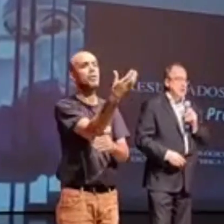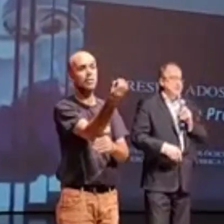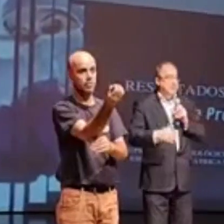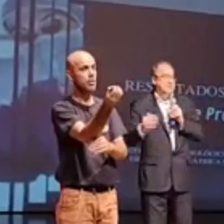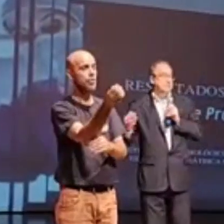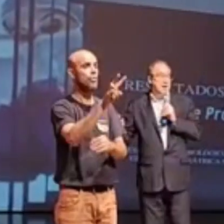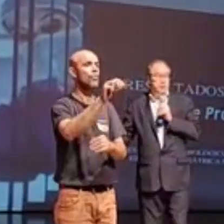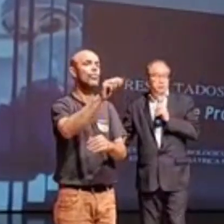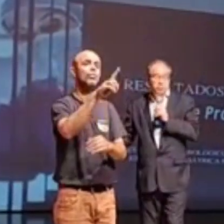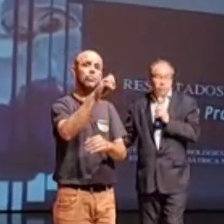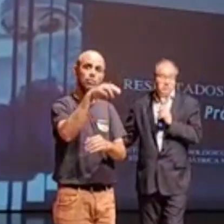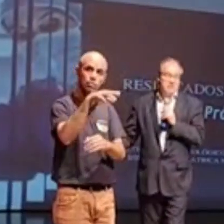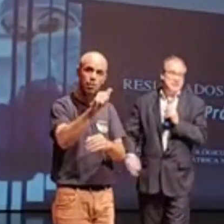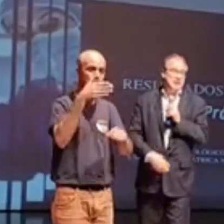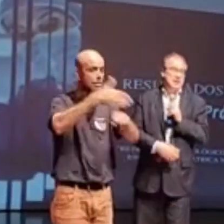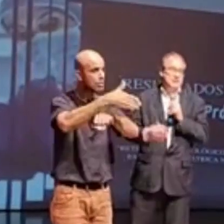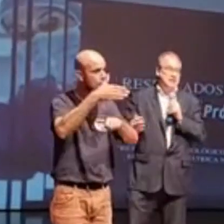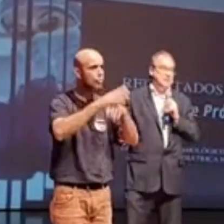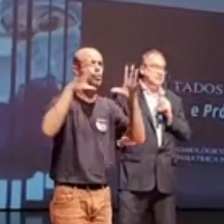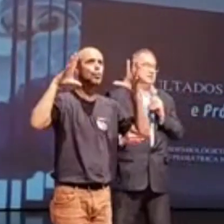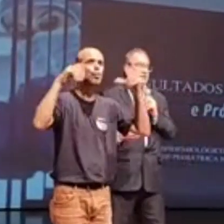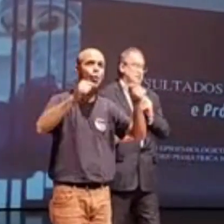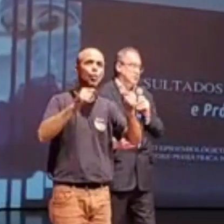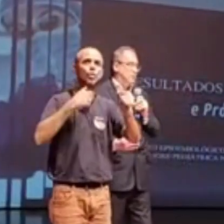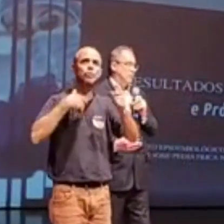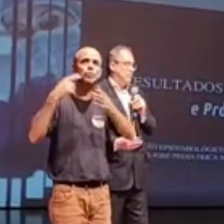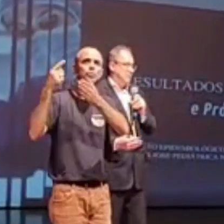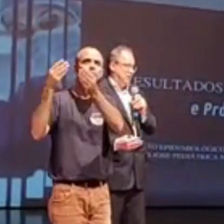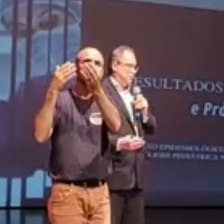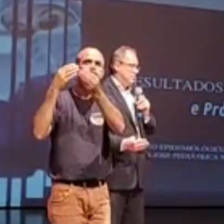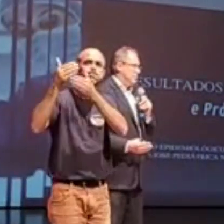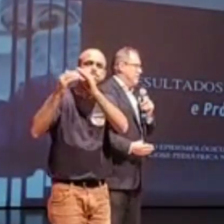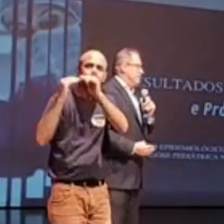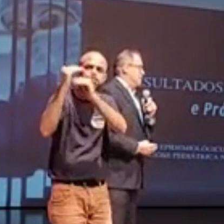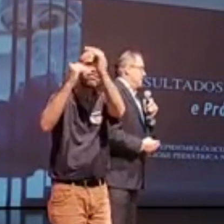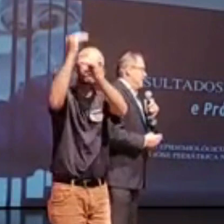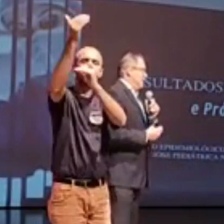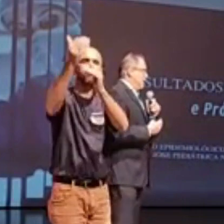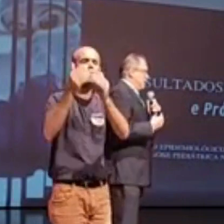Pinto, participaram de todo esse desenvolvimento.